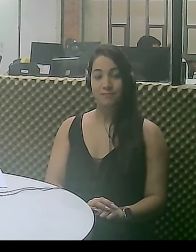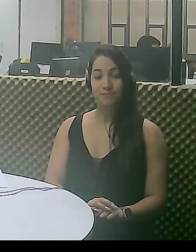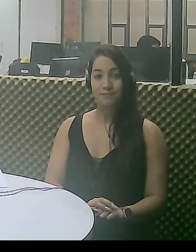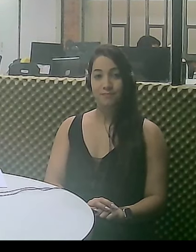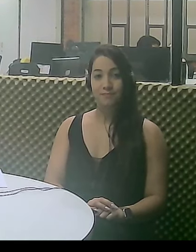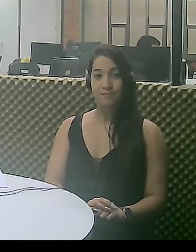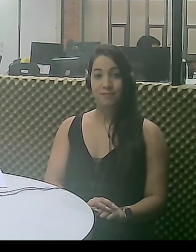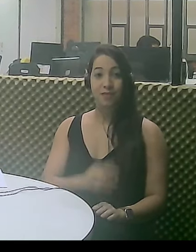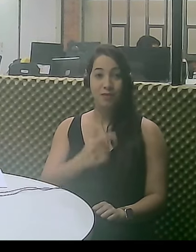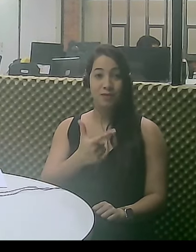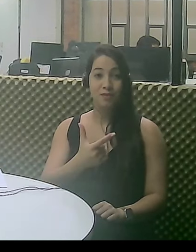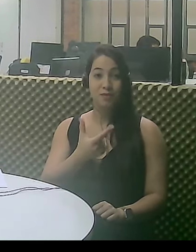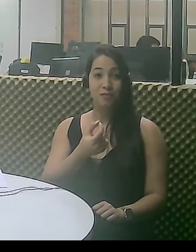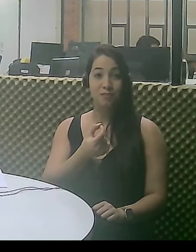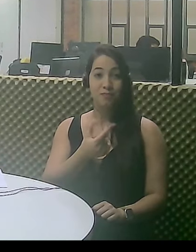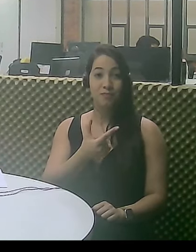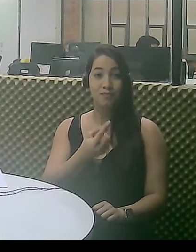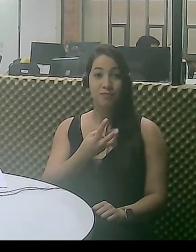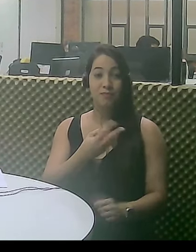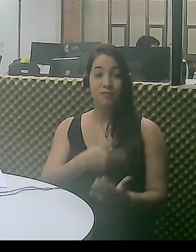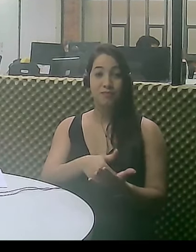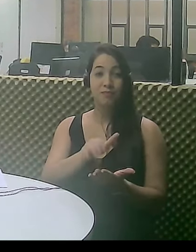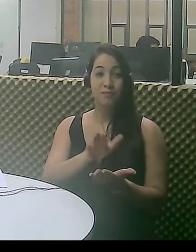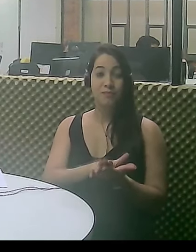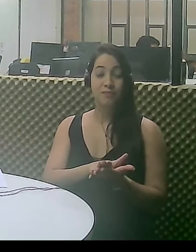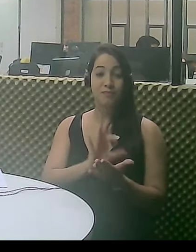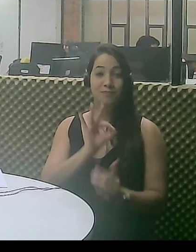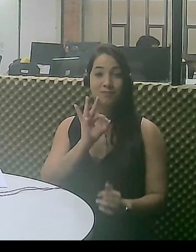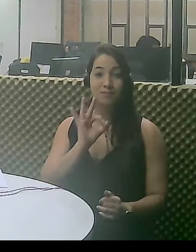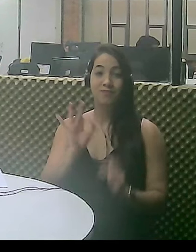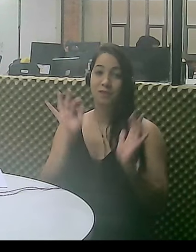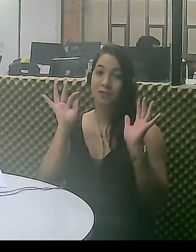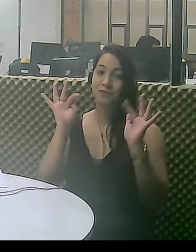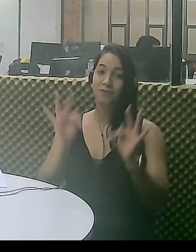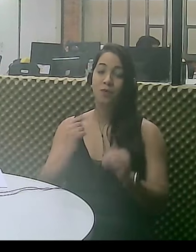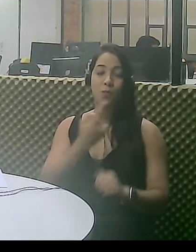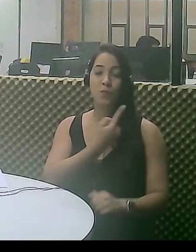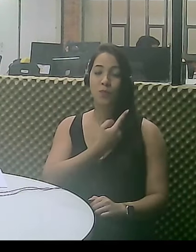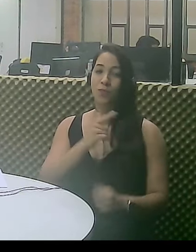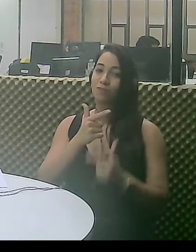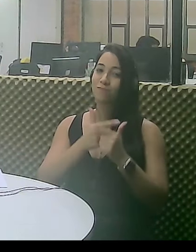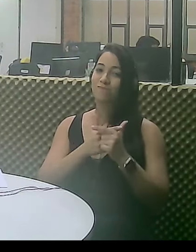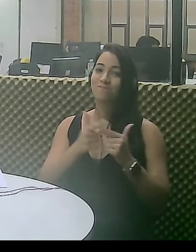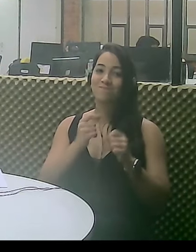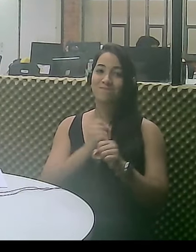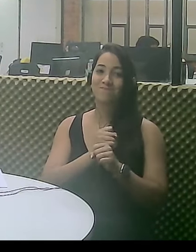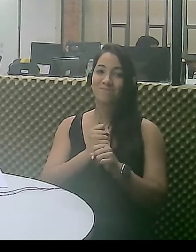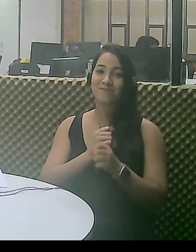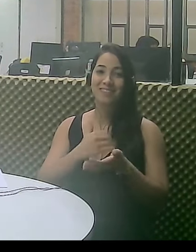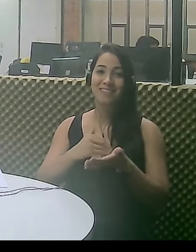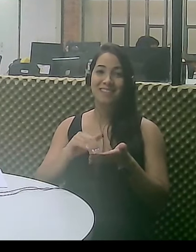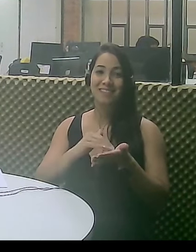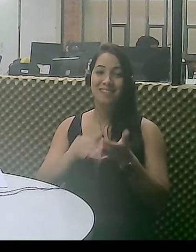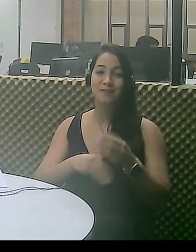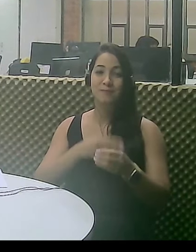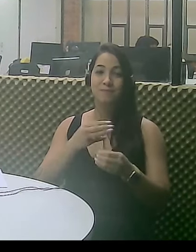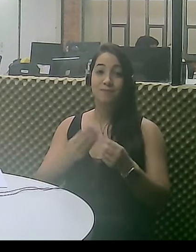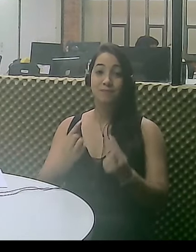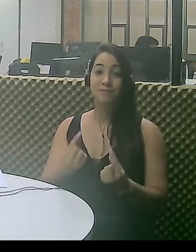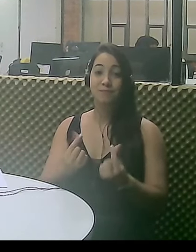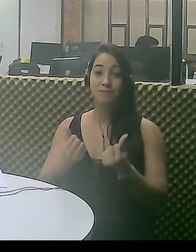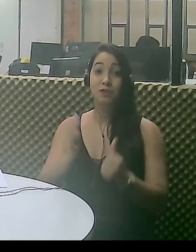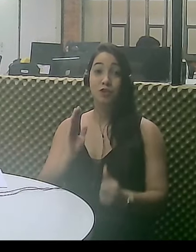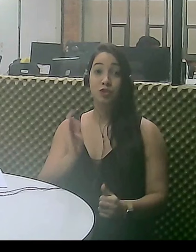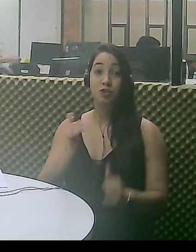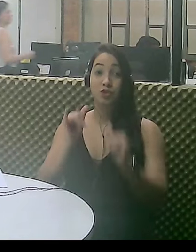A edição 2023 do programa Nota Certa chegou ao fim com seu último sorteio do ano. A Secretaria Municipal de Finanças